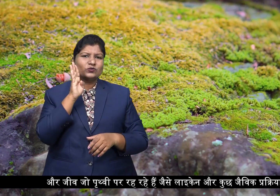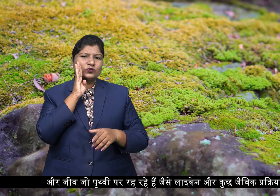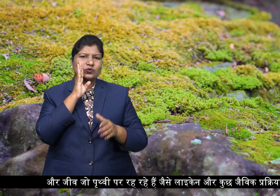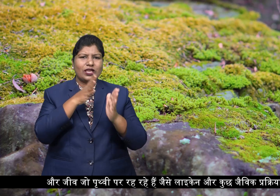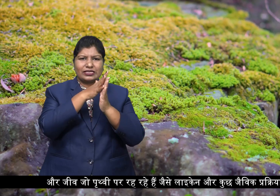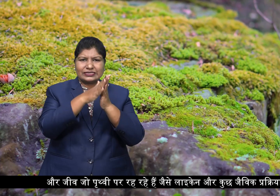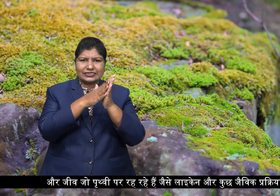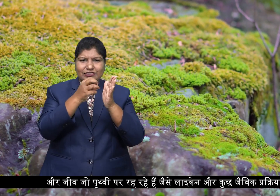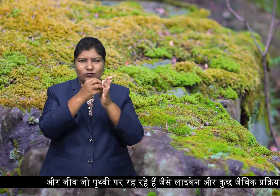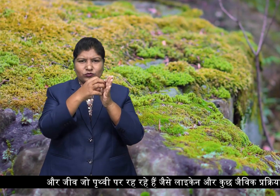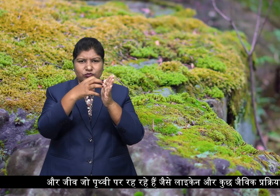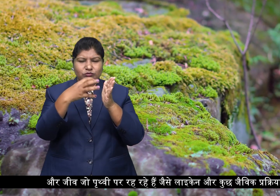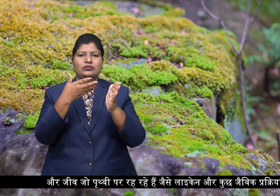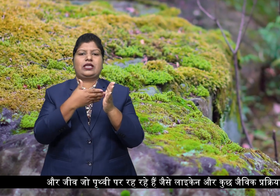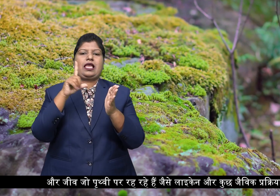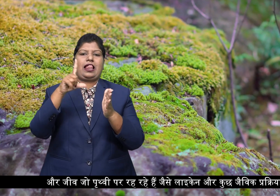प्रक्रियाएं शामिल हैं।